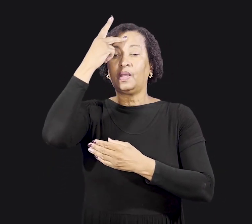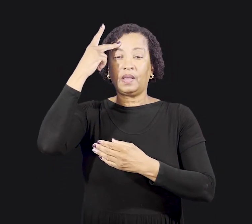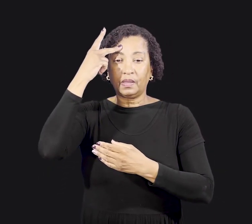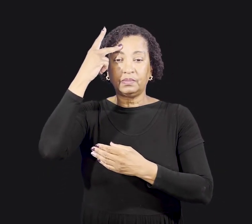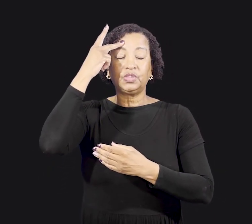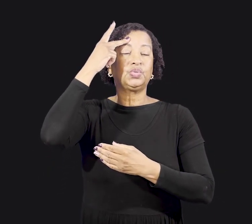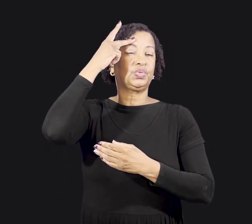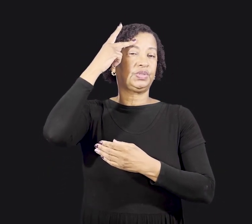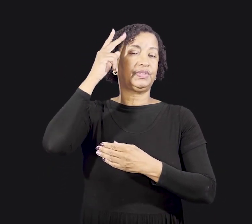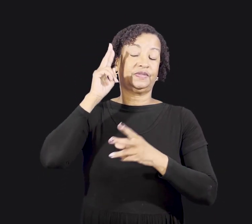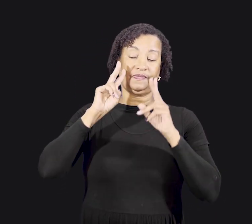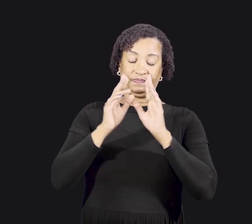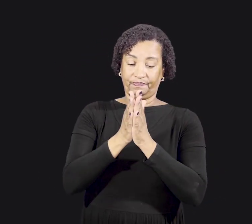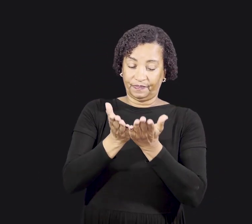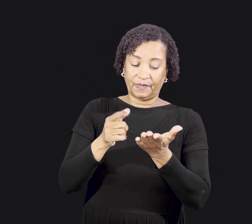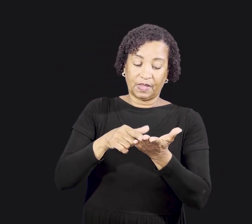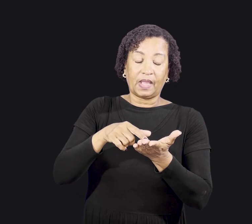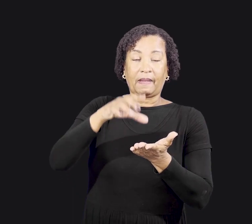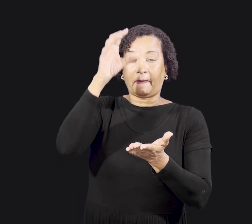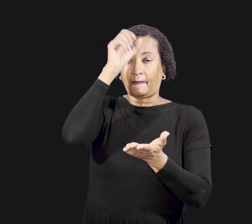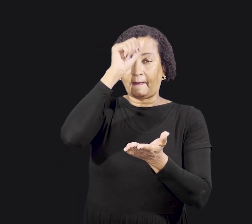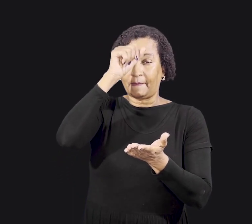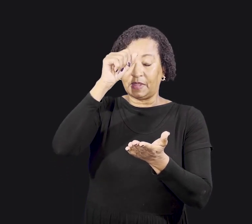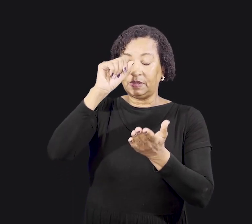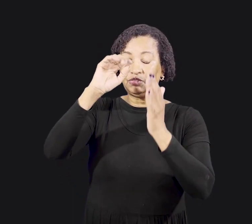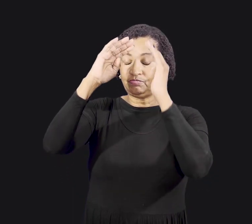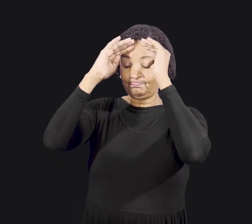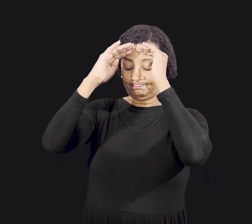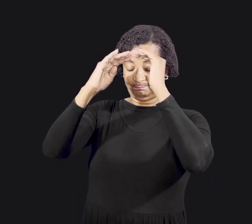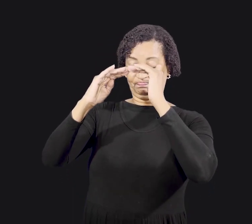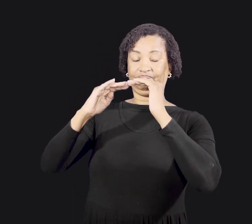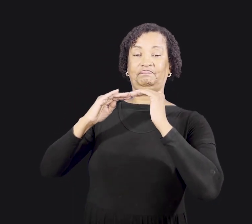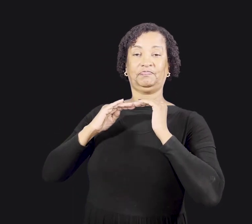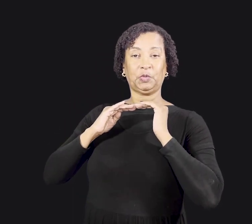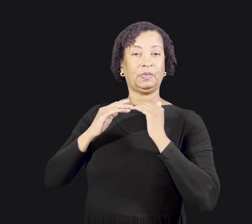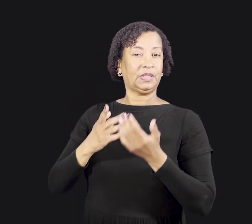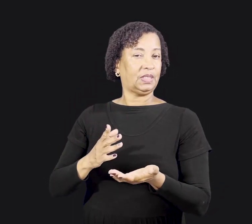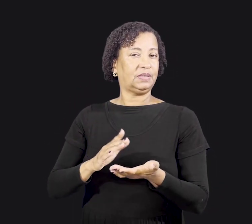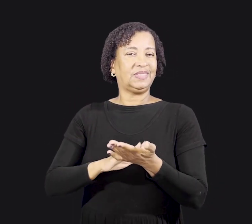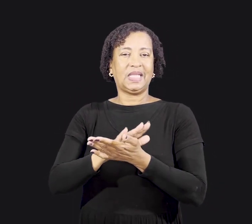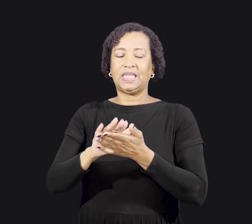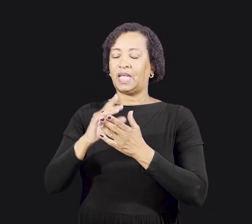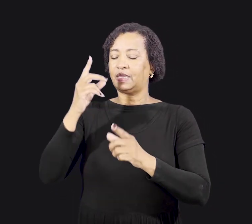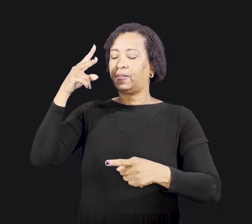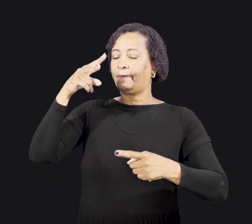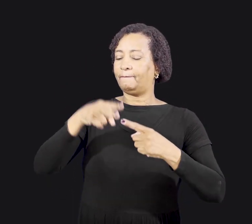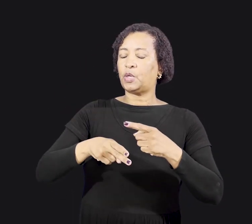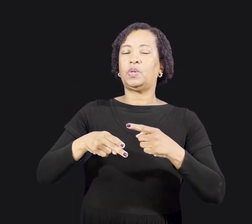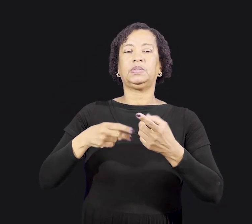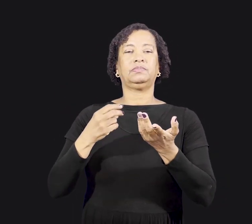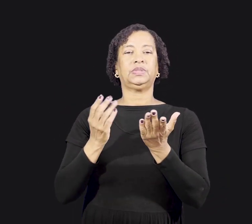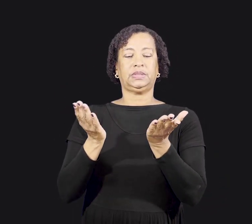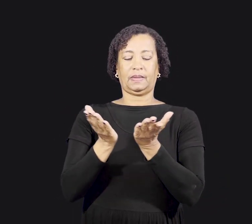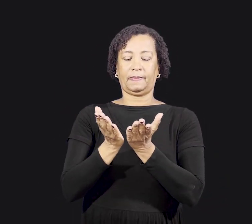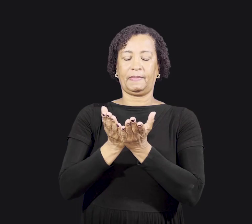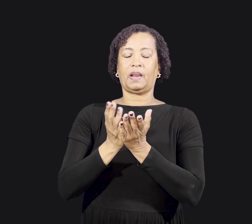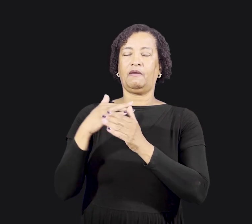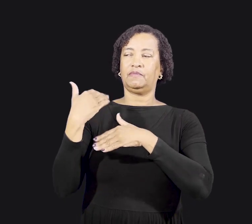pessoas que ouvem a palavra de Deus e a retêm. Não há nada nelas que impeça que a palavra frutifique, nem